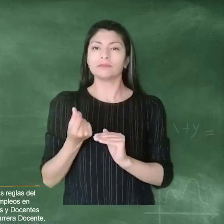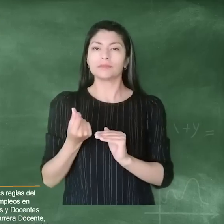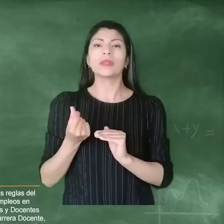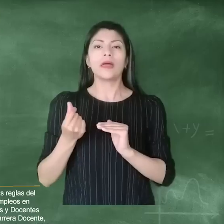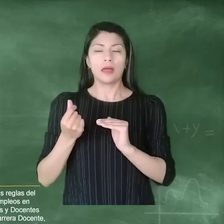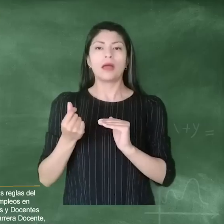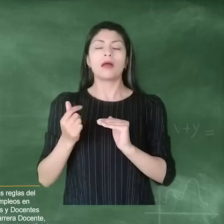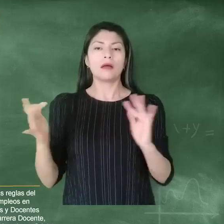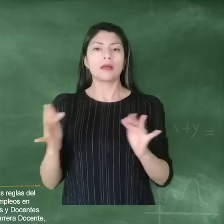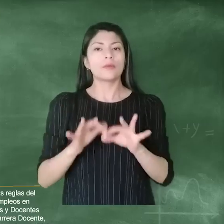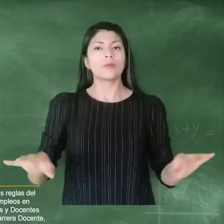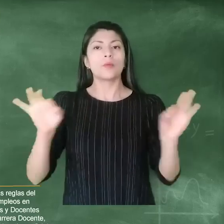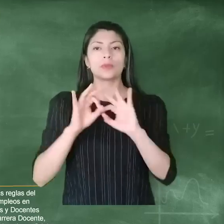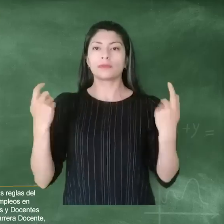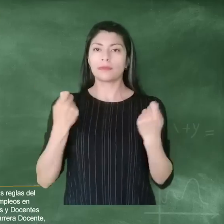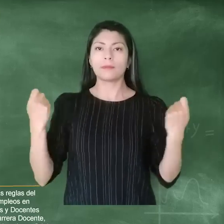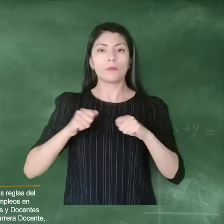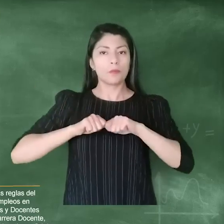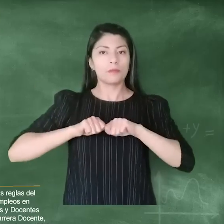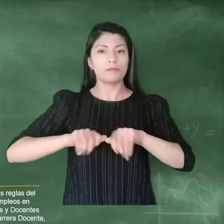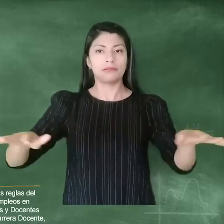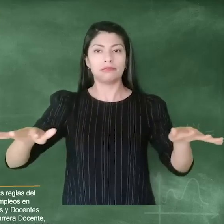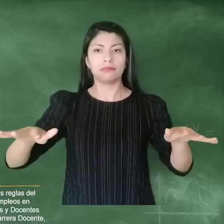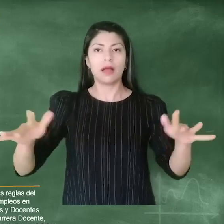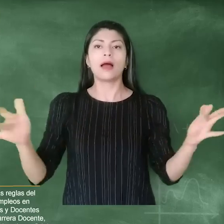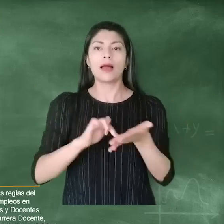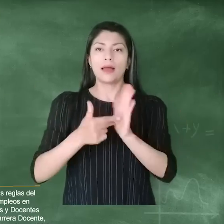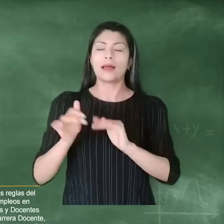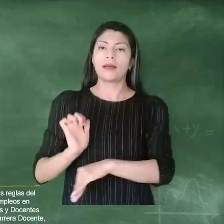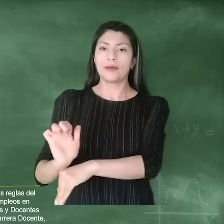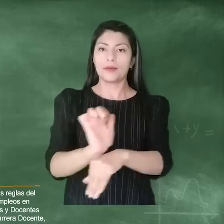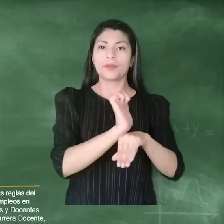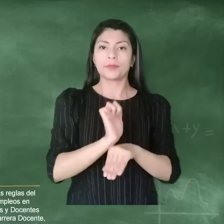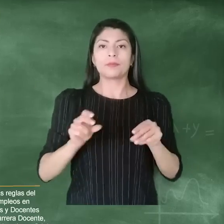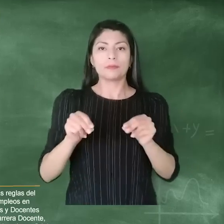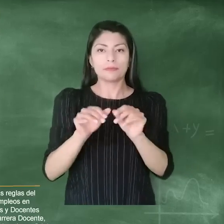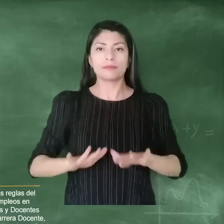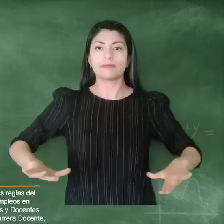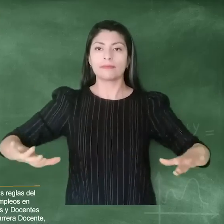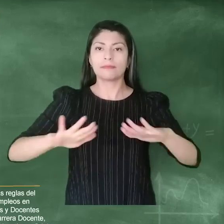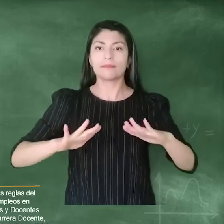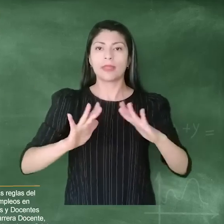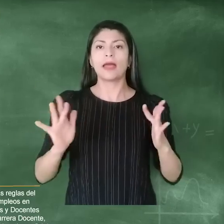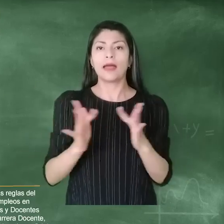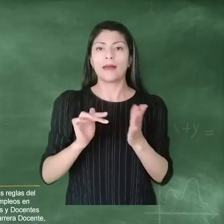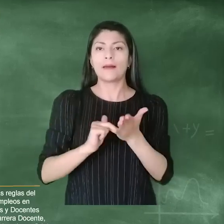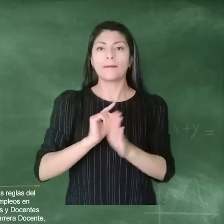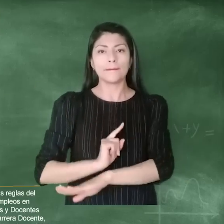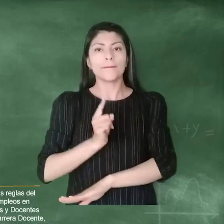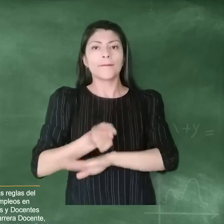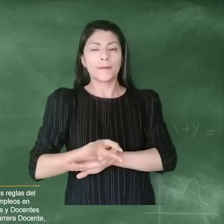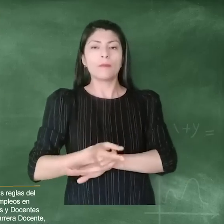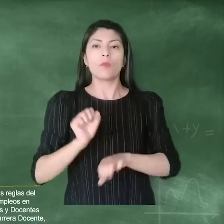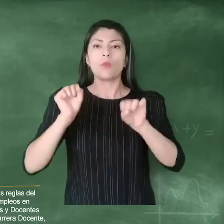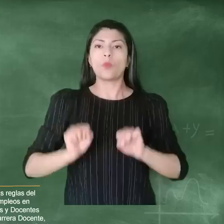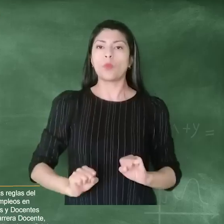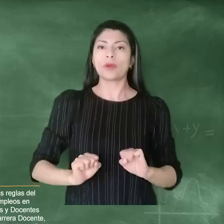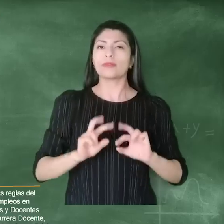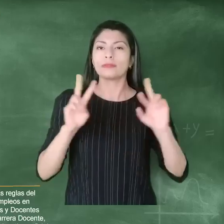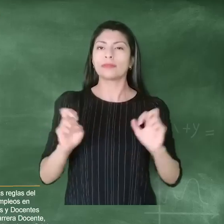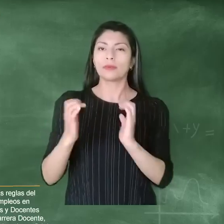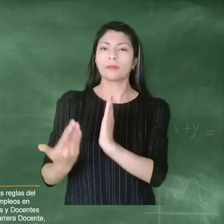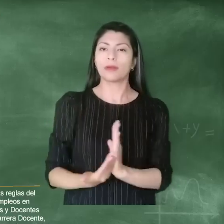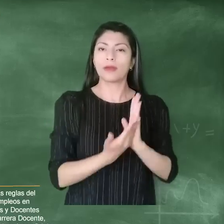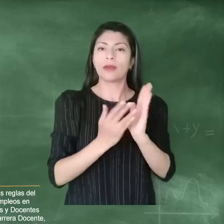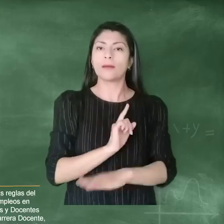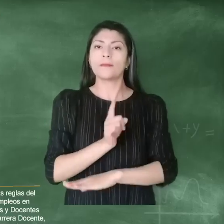celeridad, imparcialidad y publicidad. Así, corresponde a las entidades territoriales certificadas en